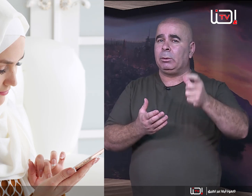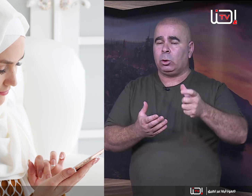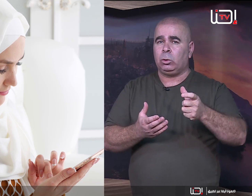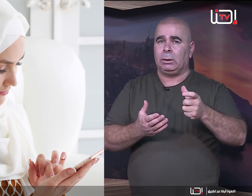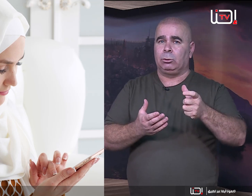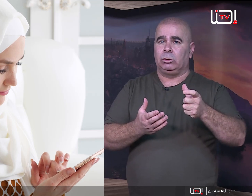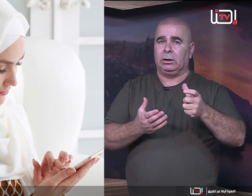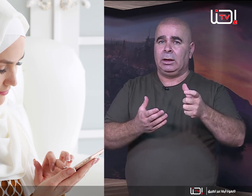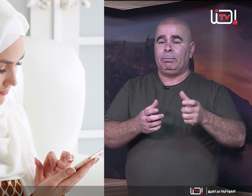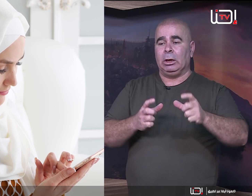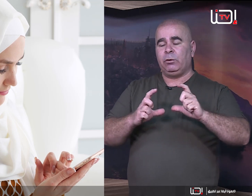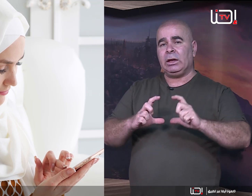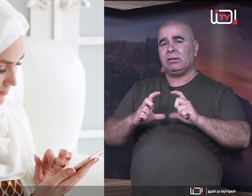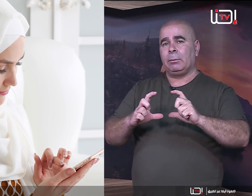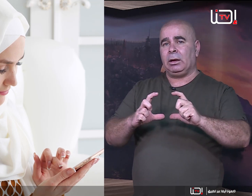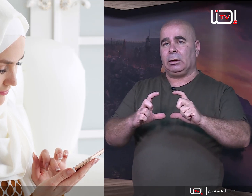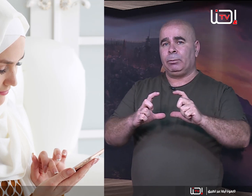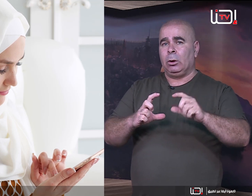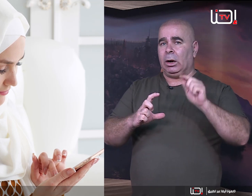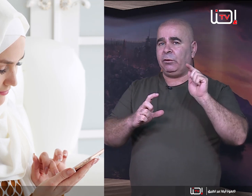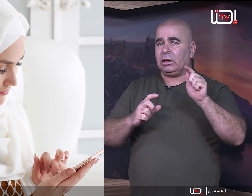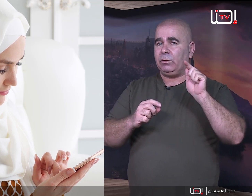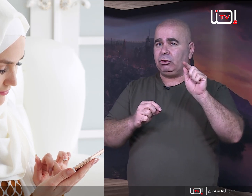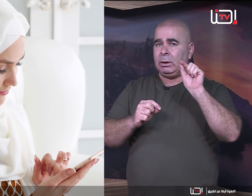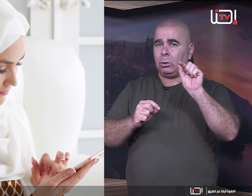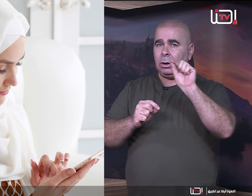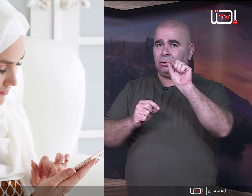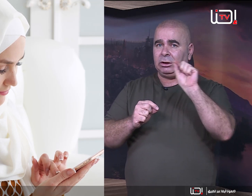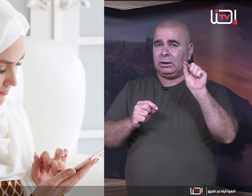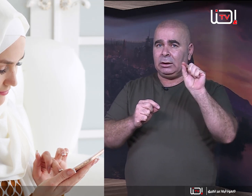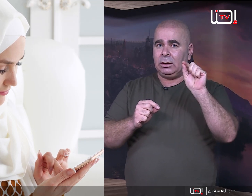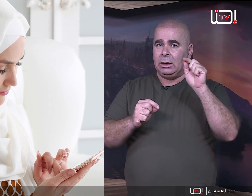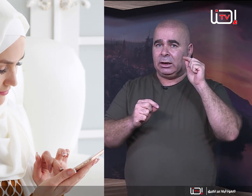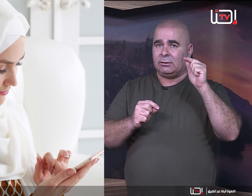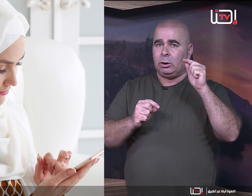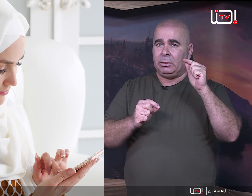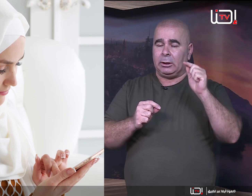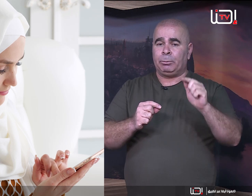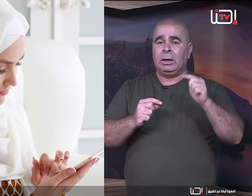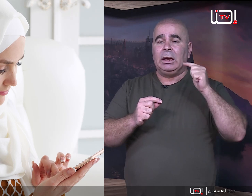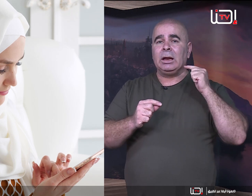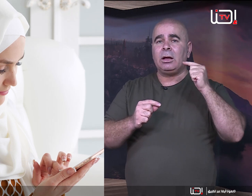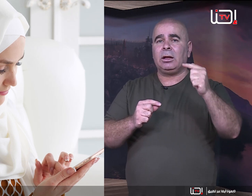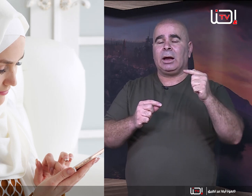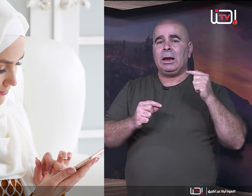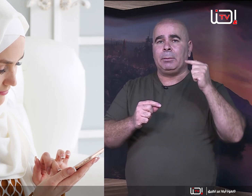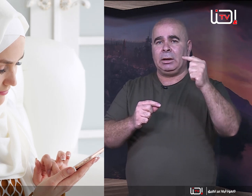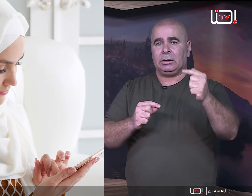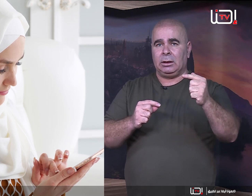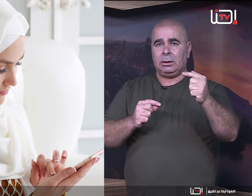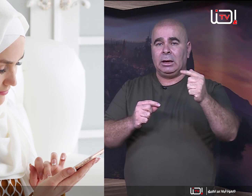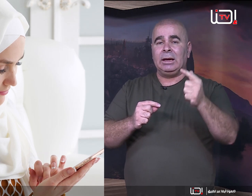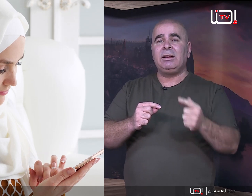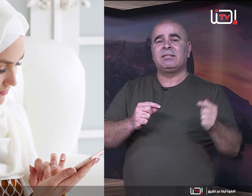مستوعب الخطوره الموجوده لان في عننا صبايا وعلى فكره في جمله بقولها جدا ركزو لي بها الخطر على